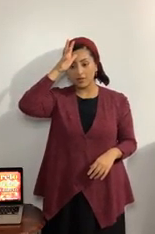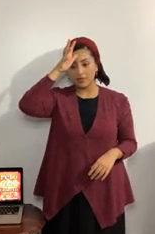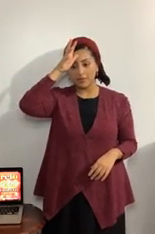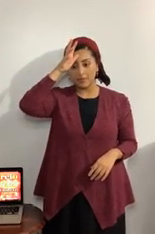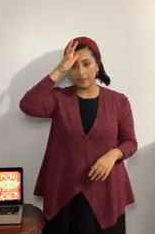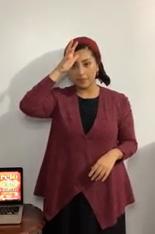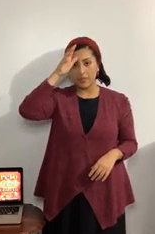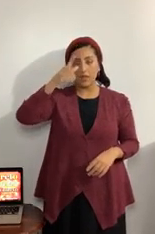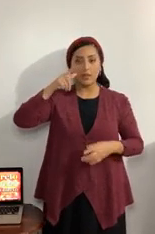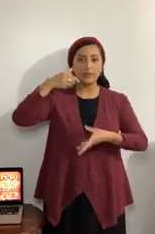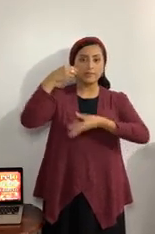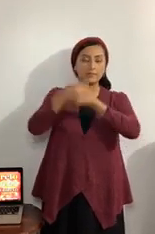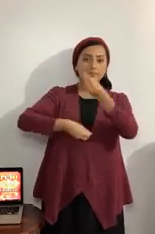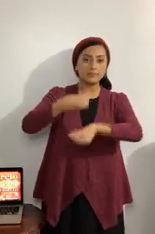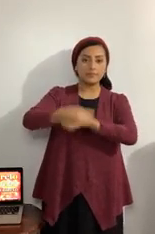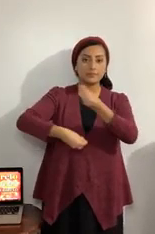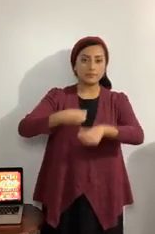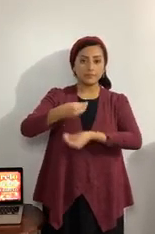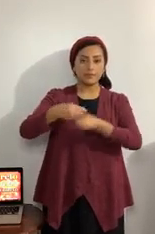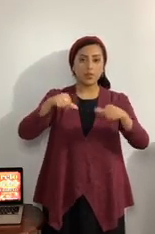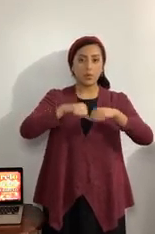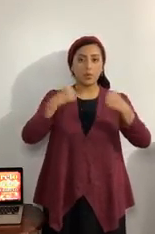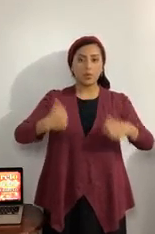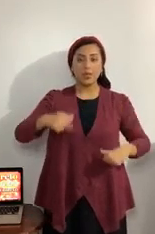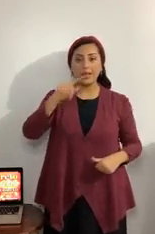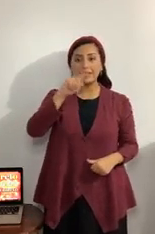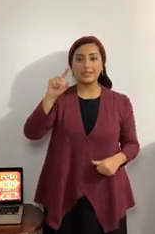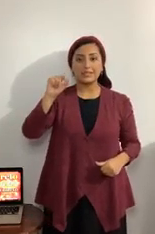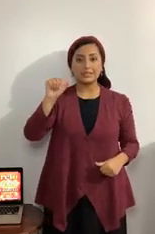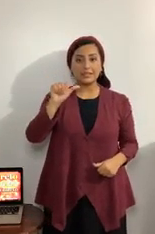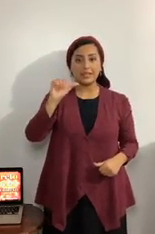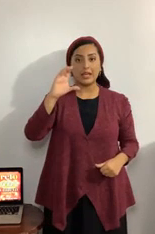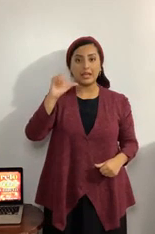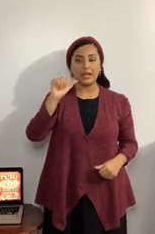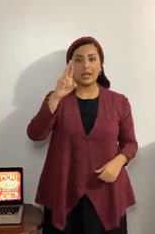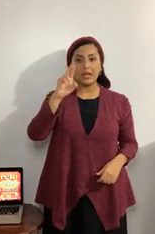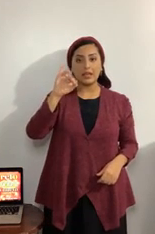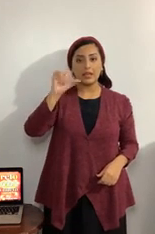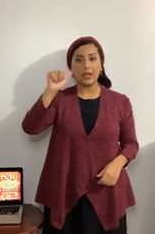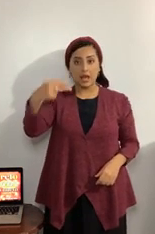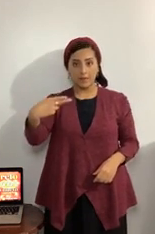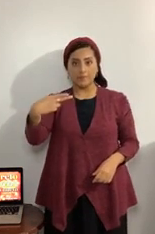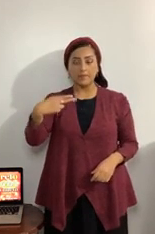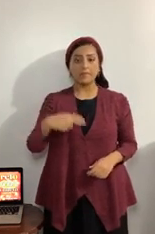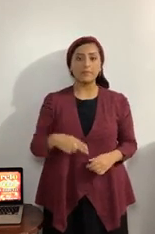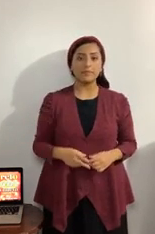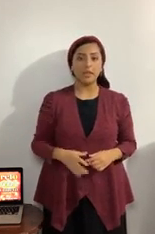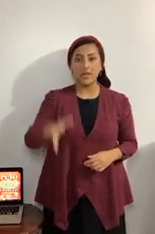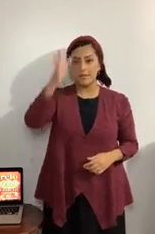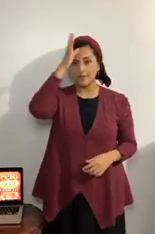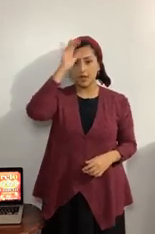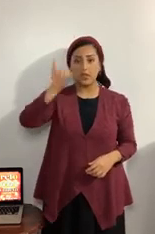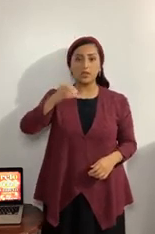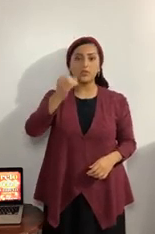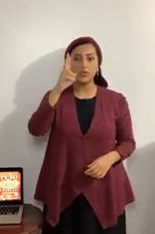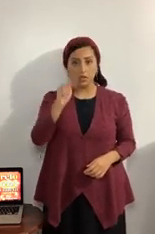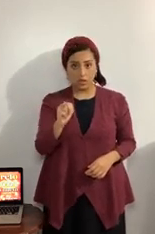cual venía este Cohen, Zacariyahu, el papá de Yohanan, de Juan. Vamos a Primera